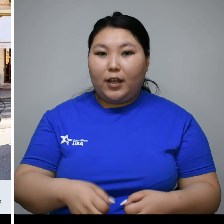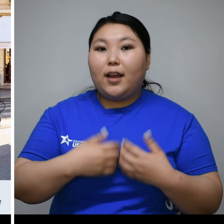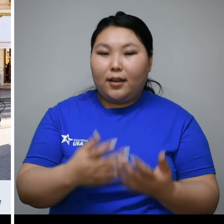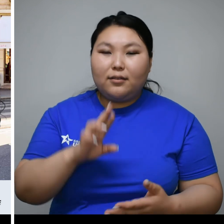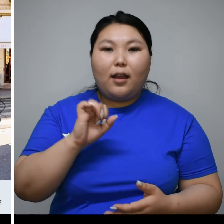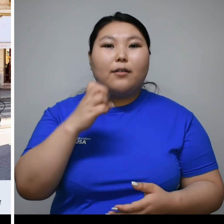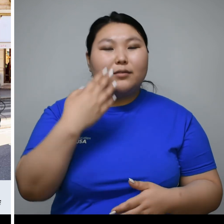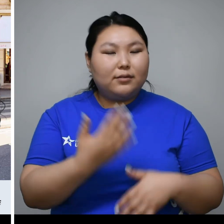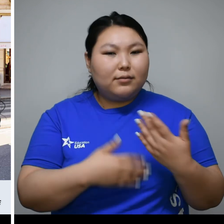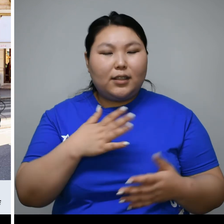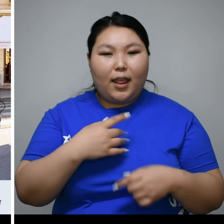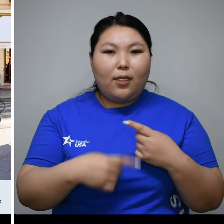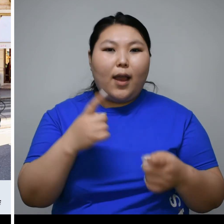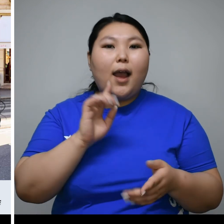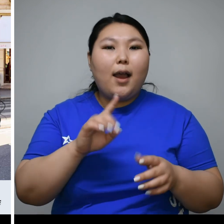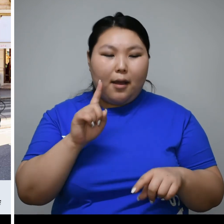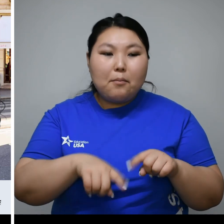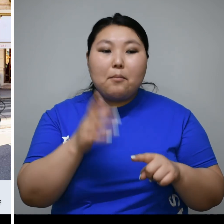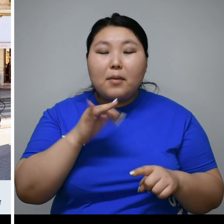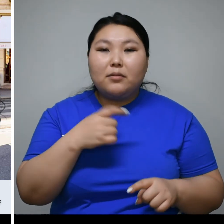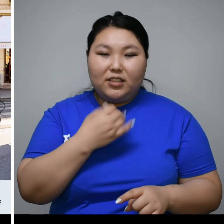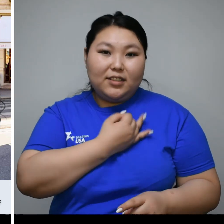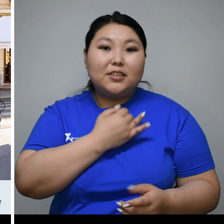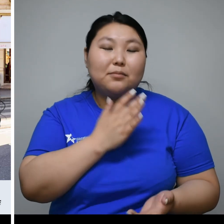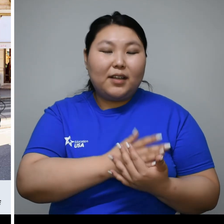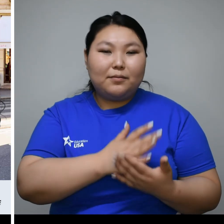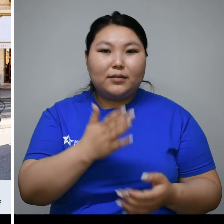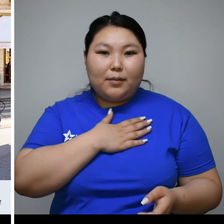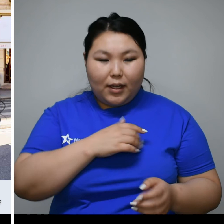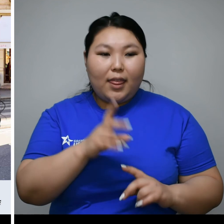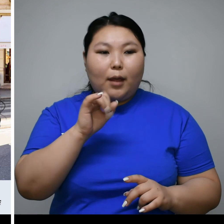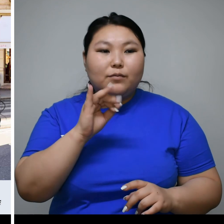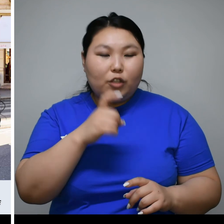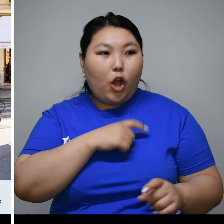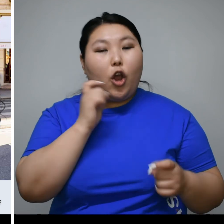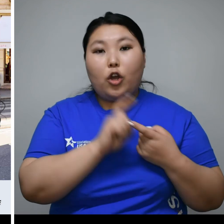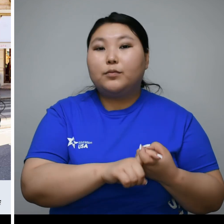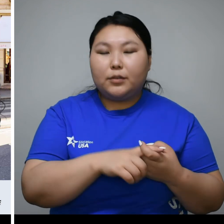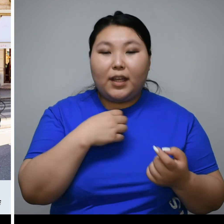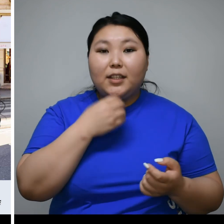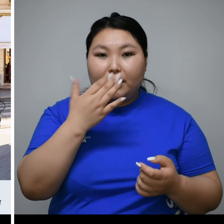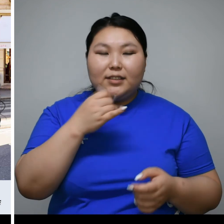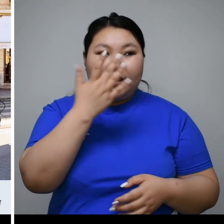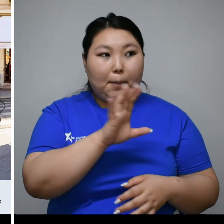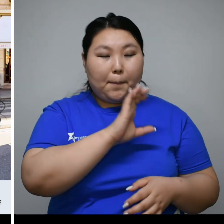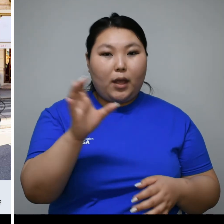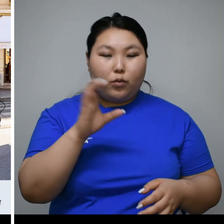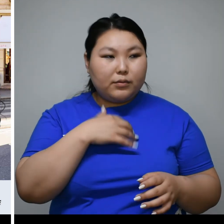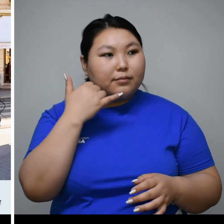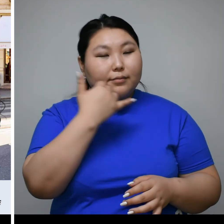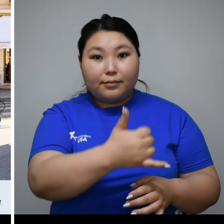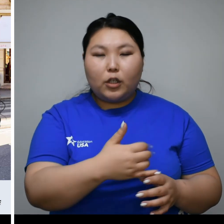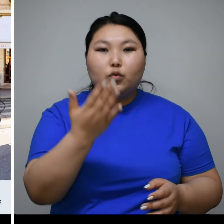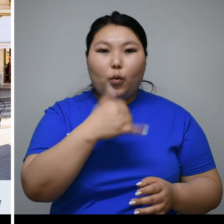гаргах те явц надаа илүү амархан байсан гэдэгт би маш итгэж байгаа. Би нөгөө намжинтай холбогдоход ярьжсэн та нөгөө танаа байгууллага